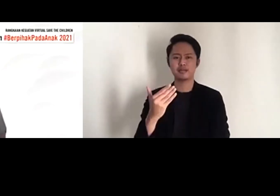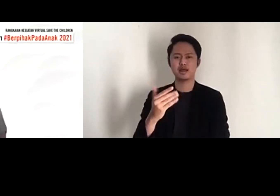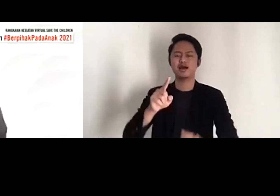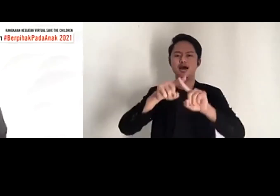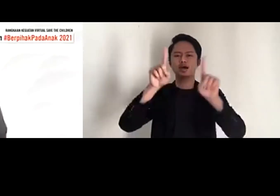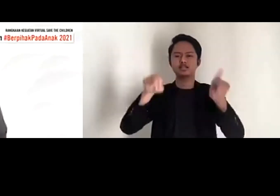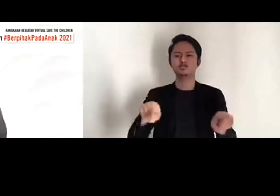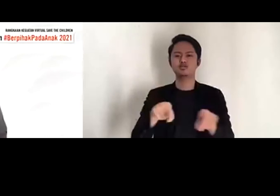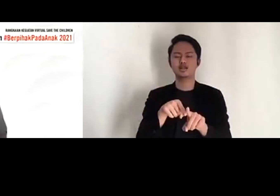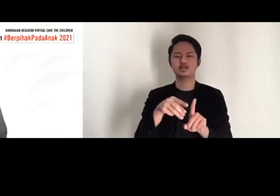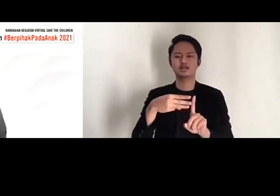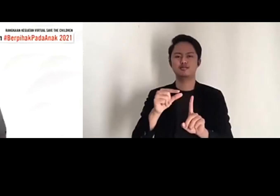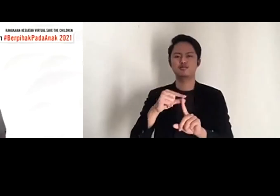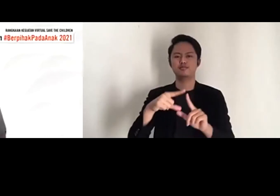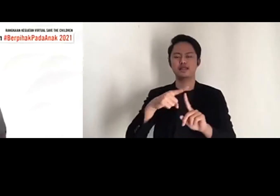Bupati Kupang nomor